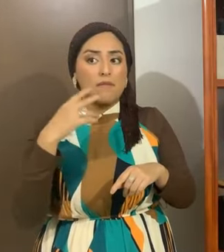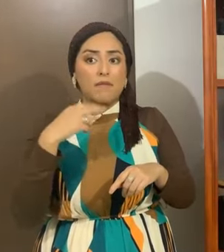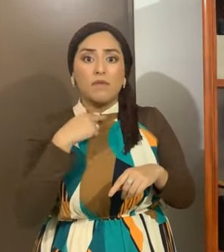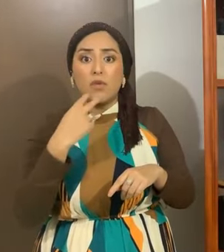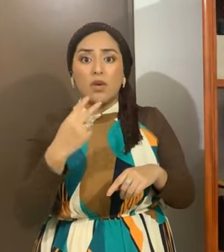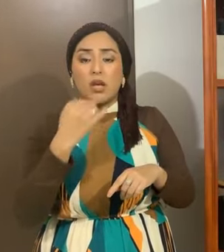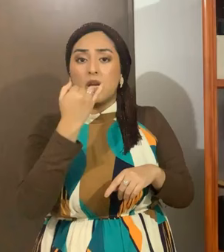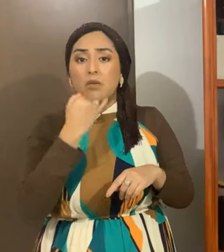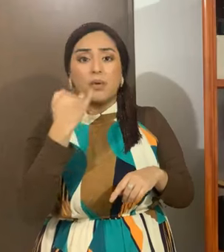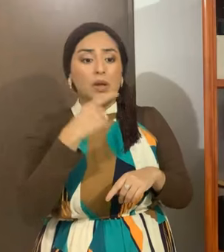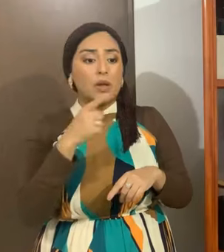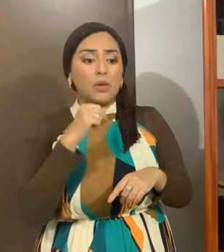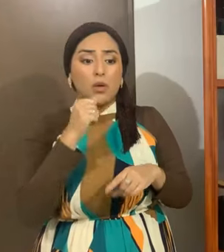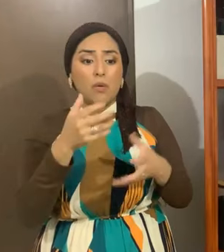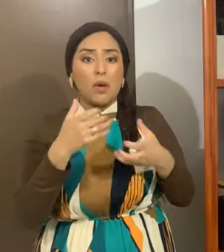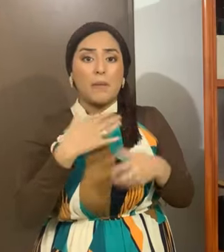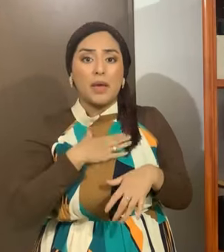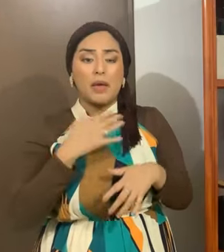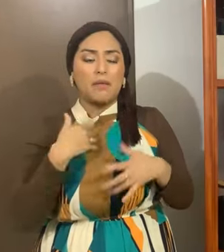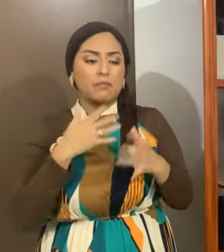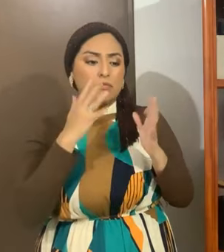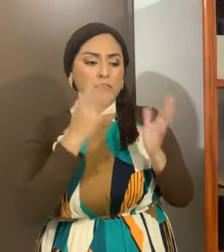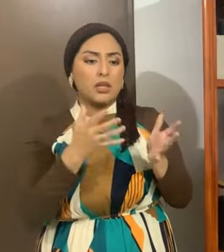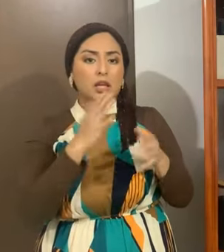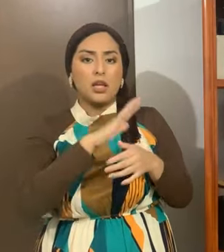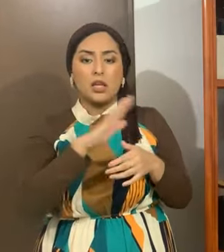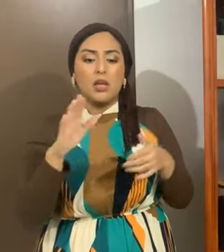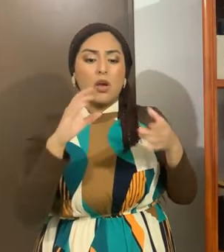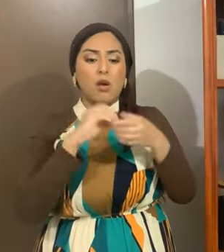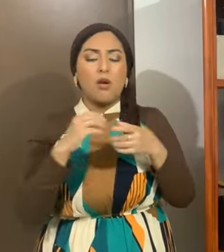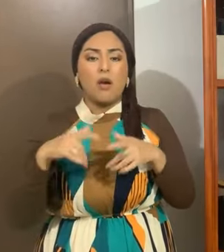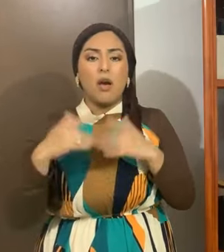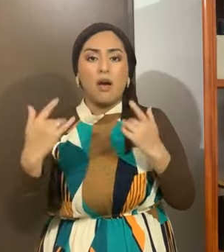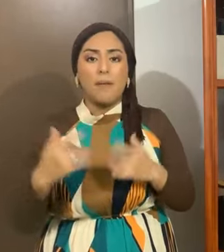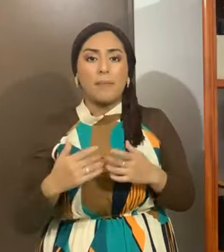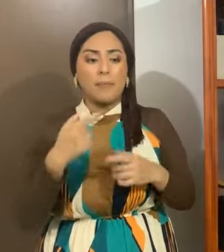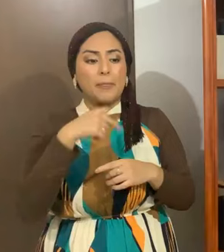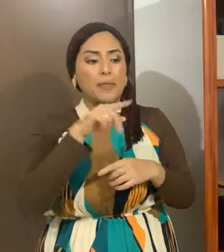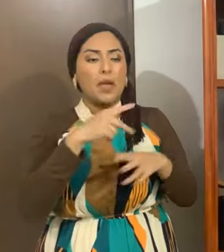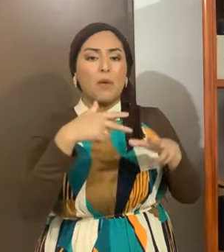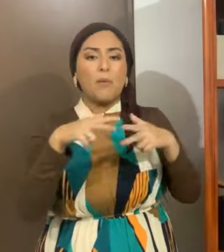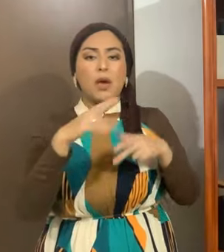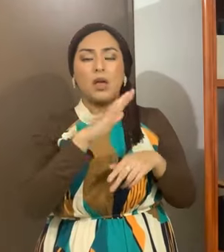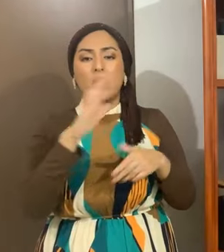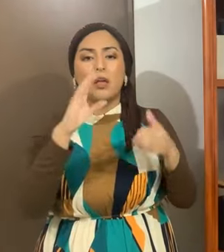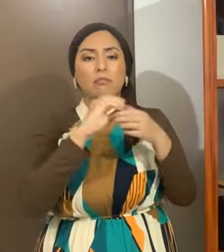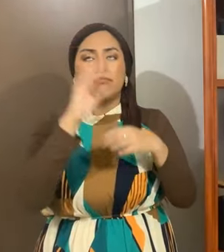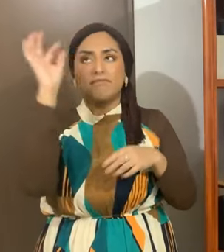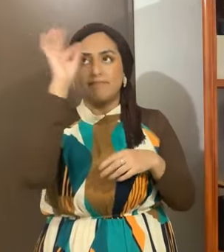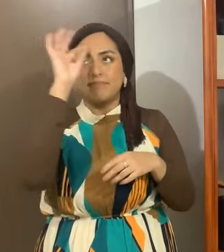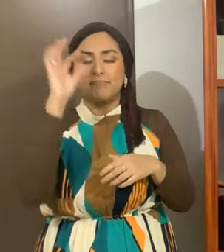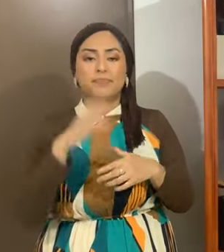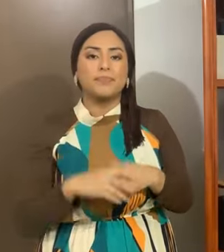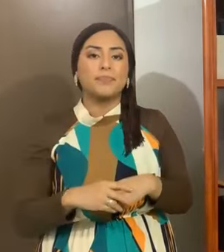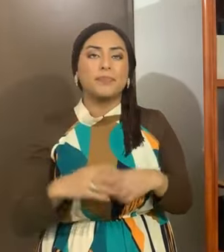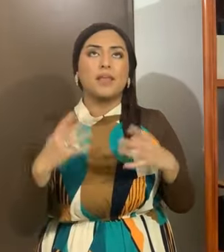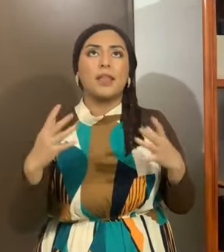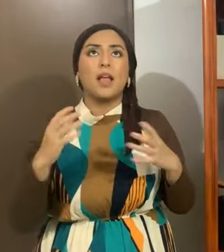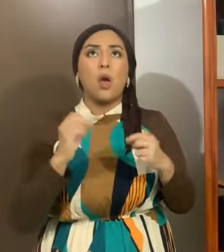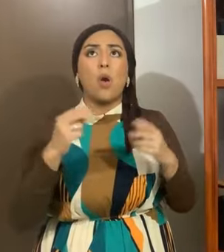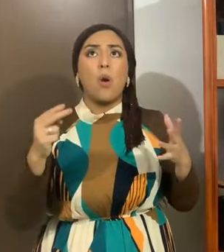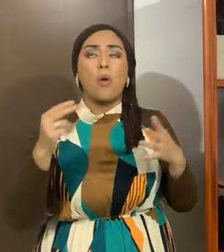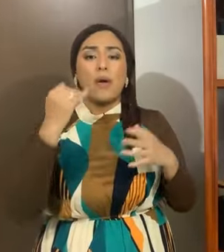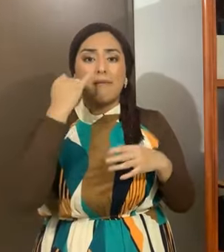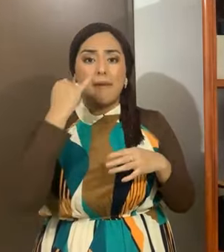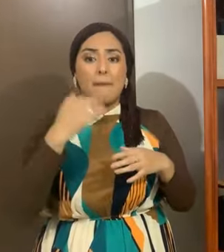e Israel no me quiso a mí. Los dejé por tanto a la dureza de su corazón, caminaron en sus propios consejos. Oh,